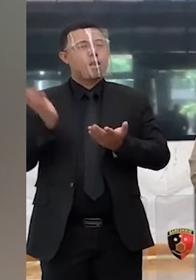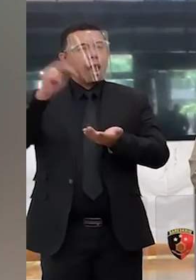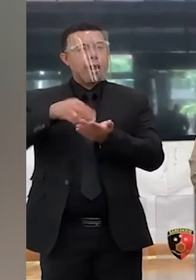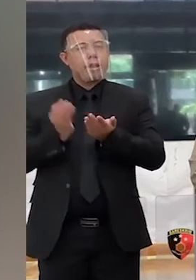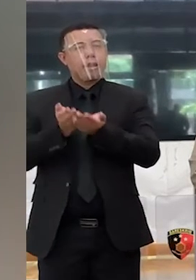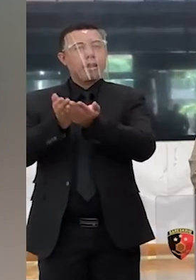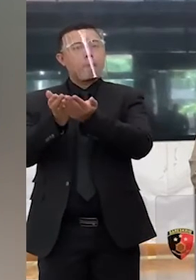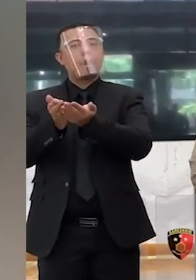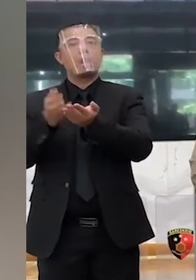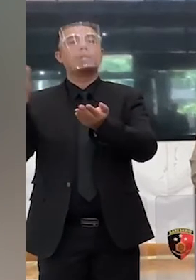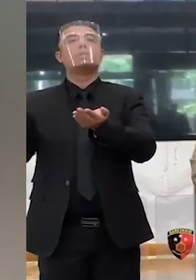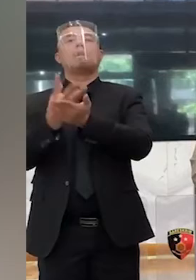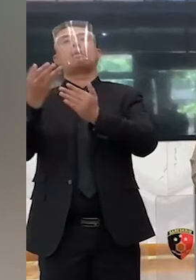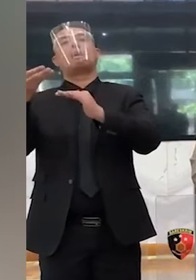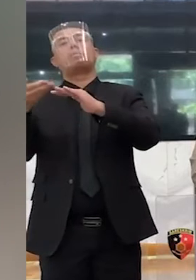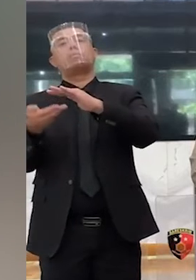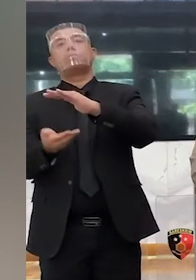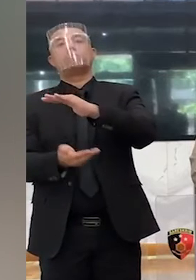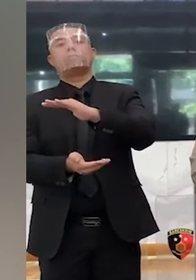kapal boot mengalami kecelakaan.